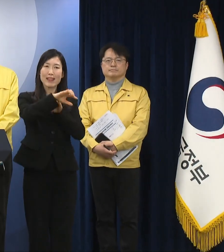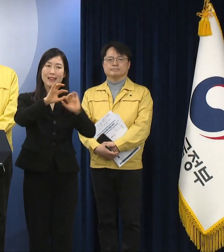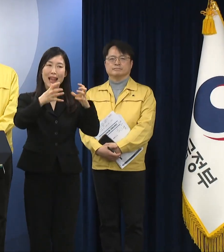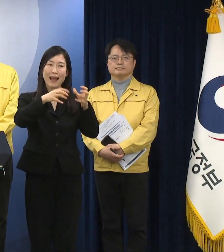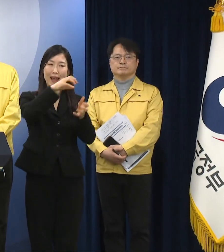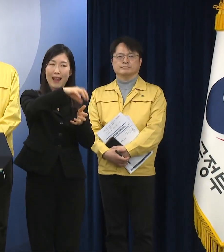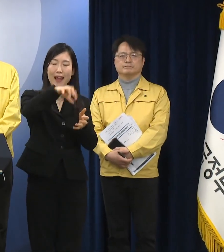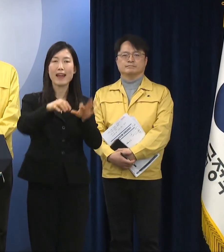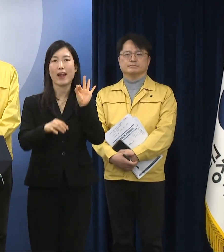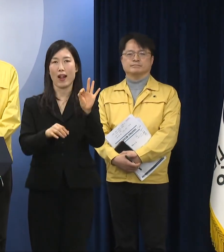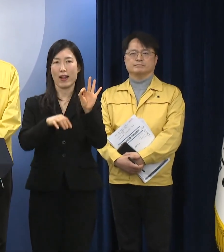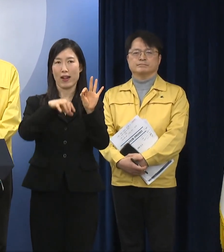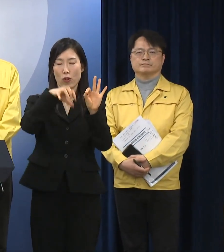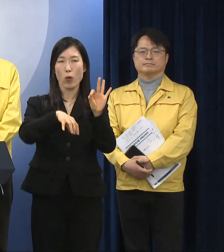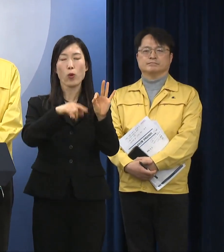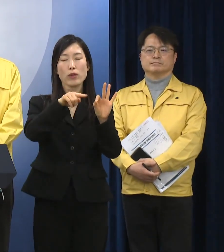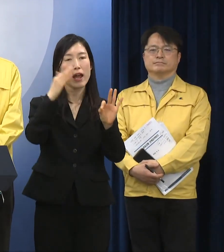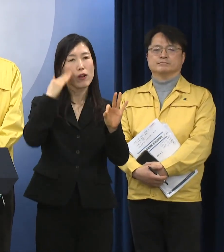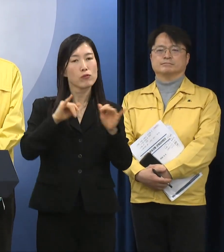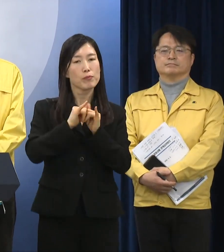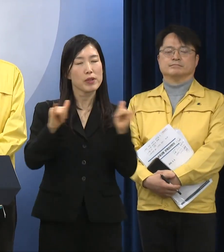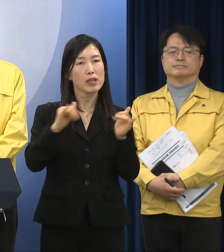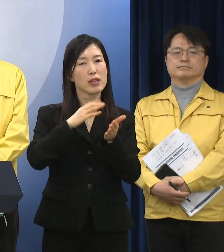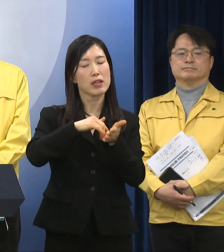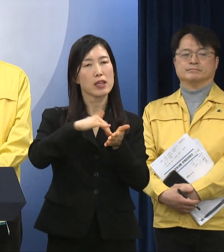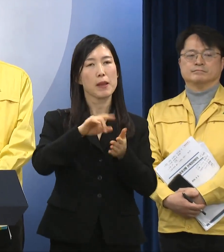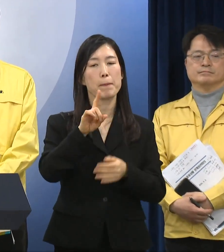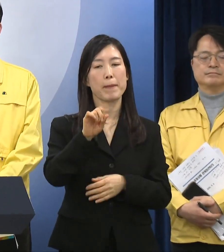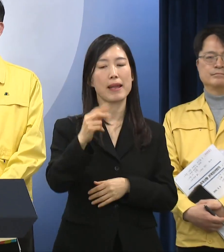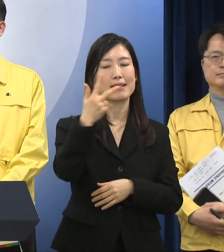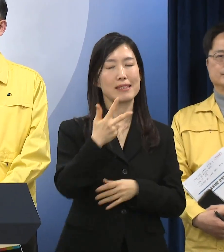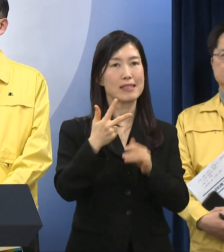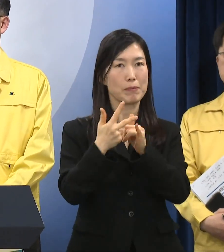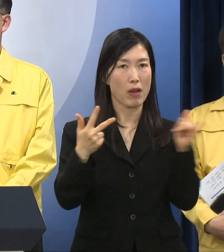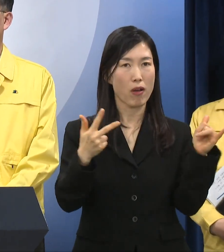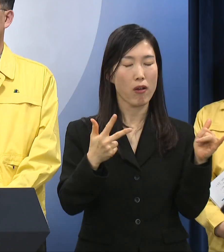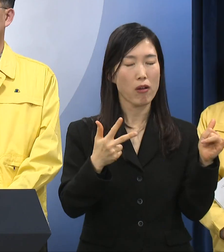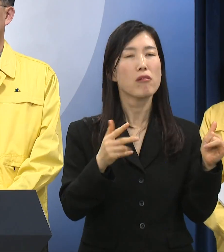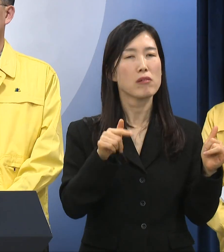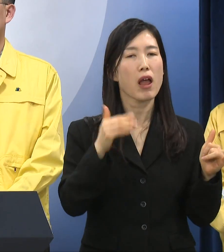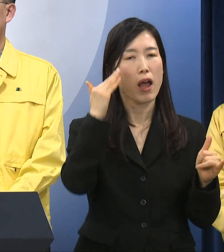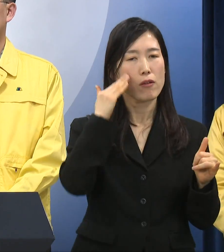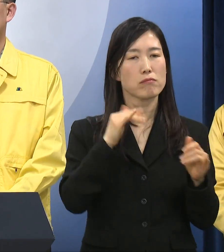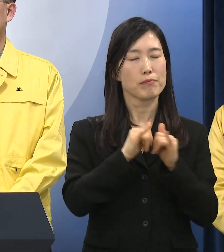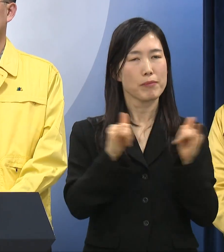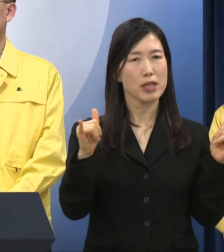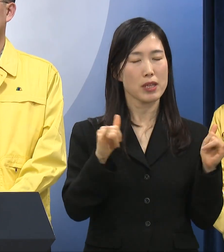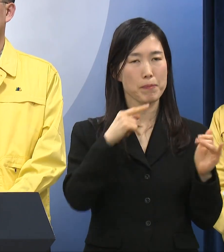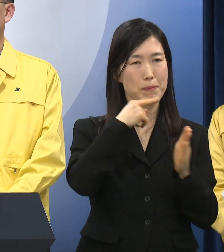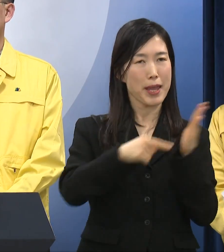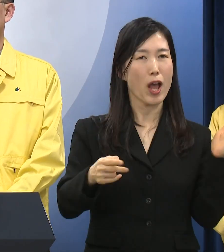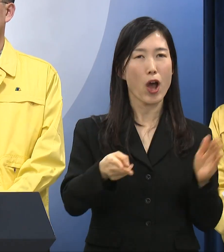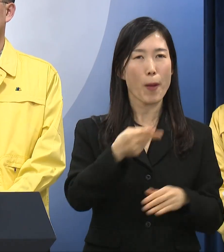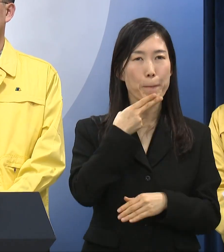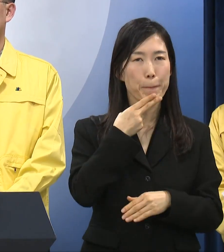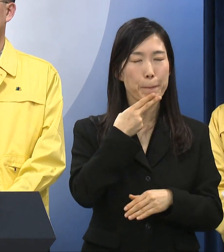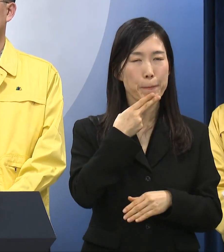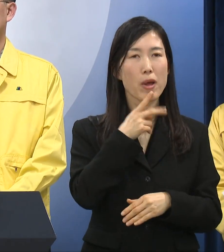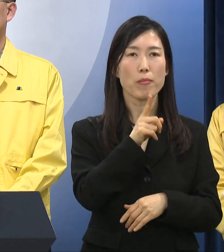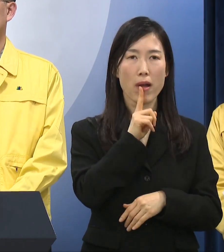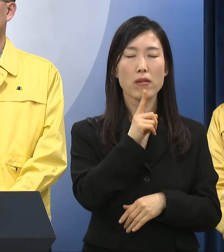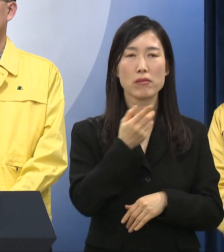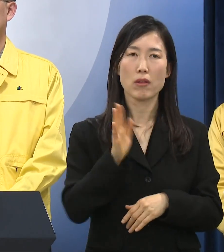것으로 파악하고 있다고 하셨는데 그 이게 우리 국민의 피해는 없는 것으로 알고 있다라는 말이랑 같이 이제 설명을